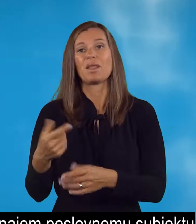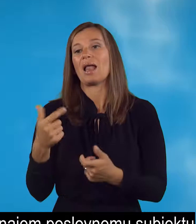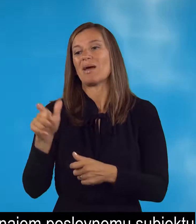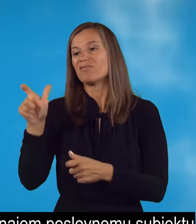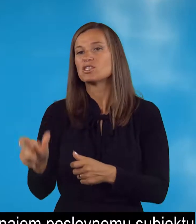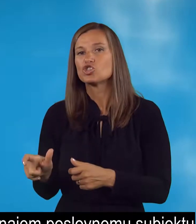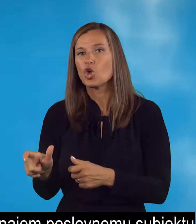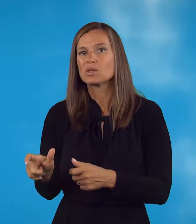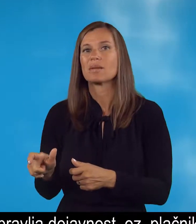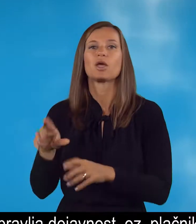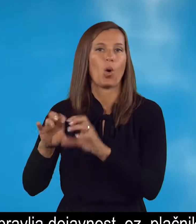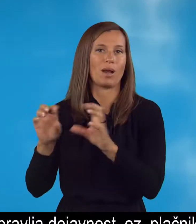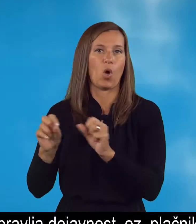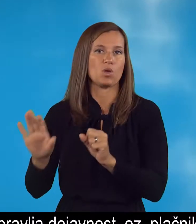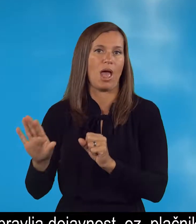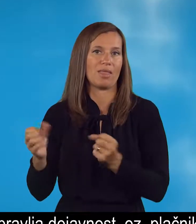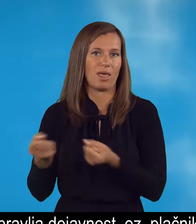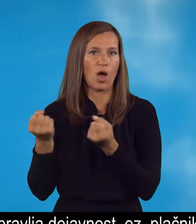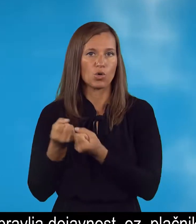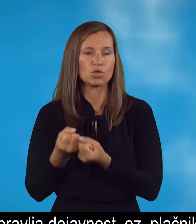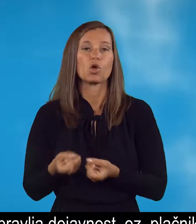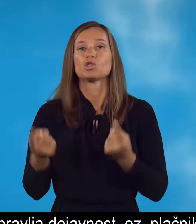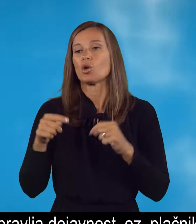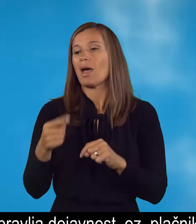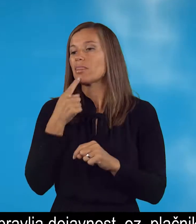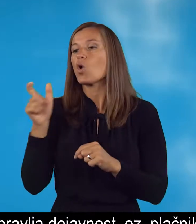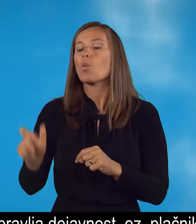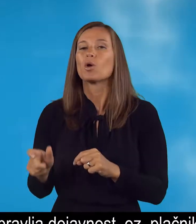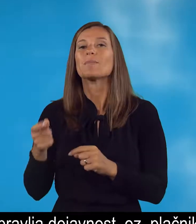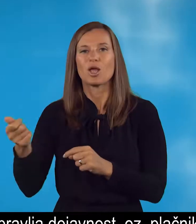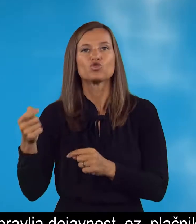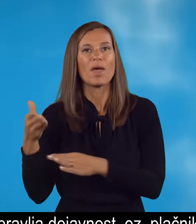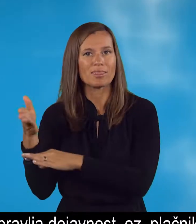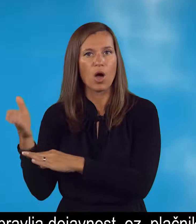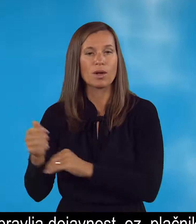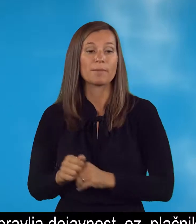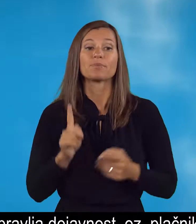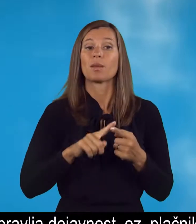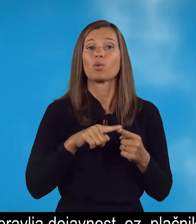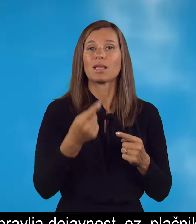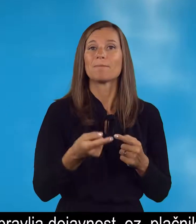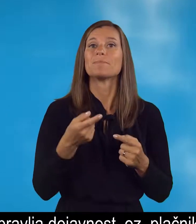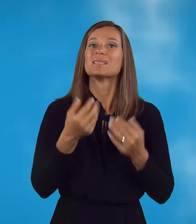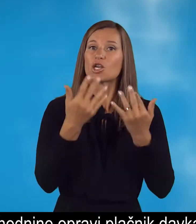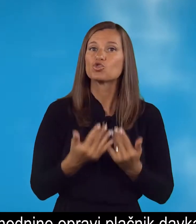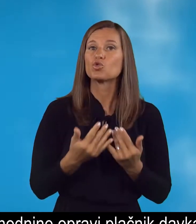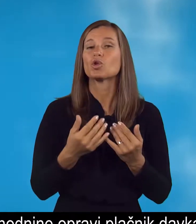fizični osebi, ki opravlja dejavnost, oziroma plačniku davka, potem izračun in plačilo dohodnine